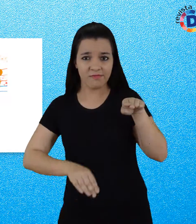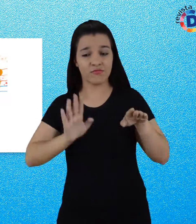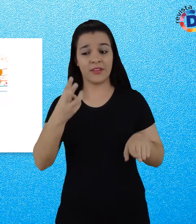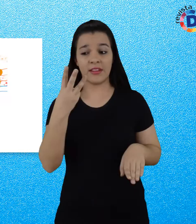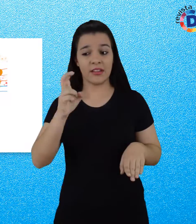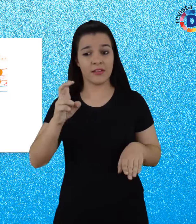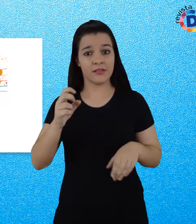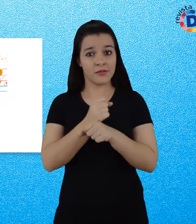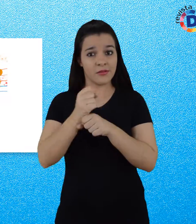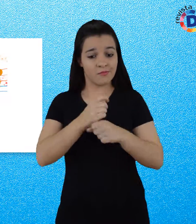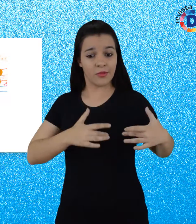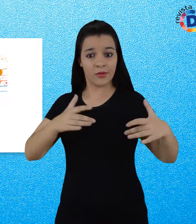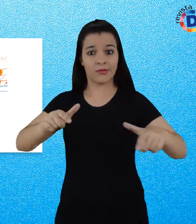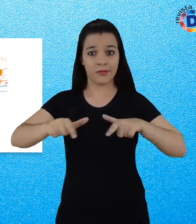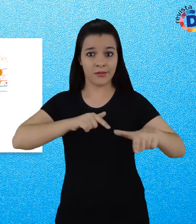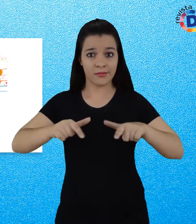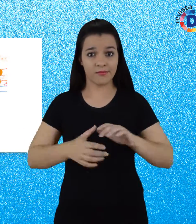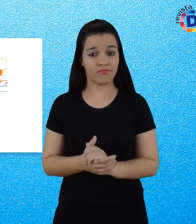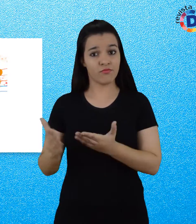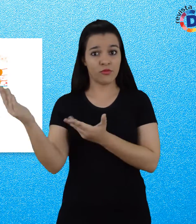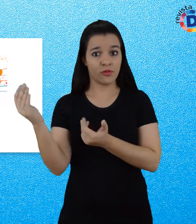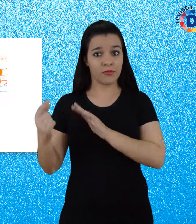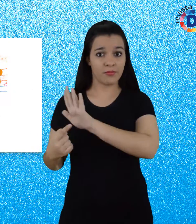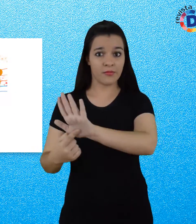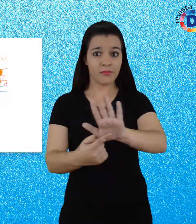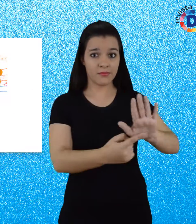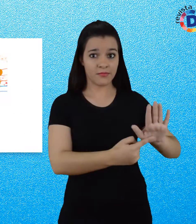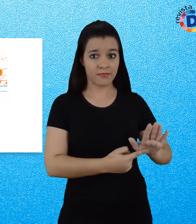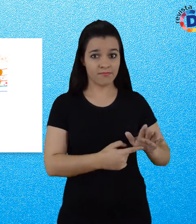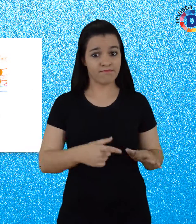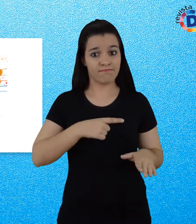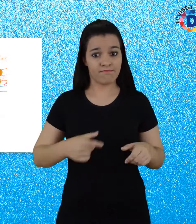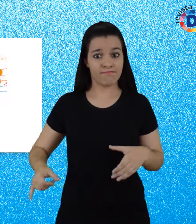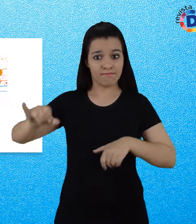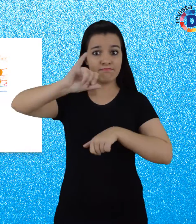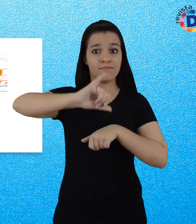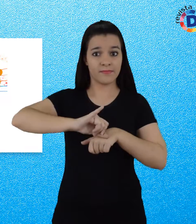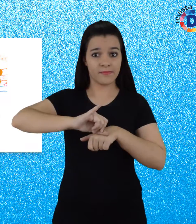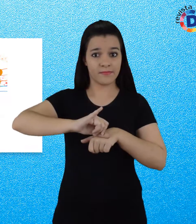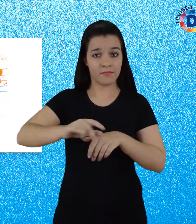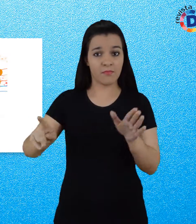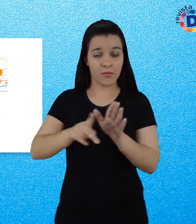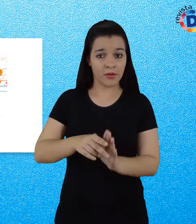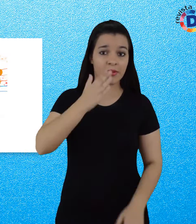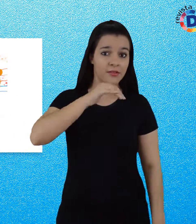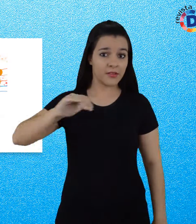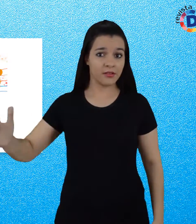social, há mais de 35 anos. Os jovens que irão se apresentar no shopping integram o